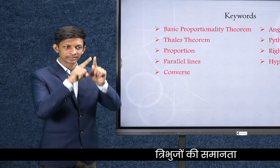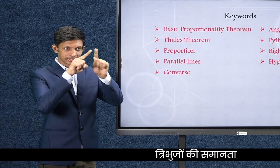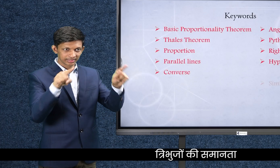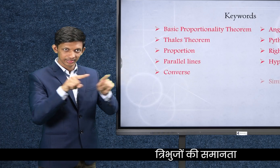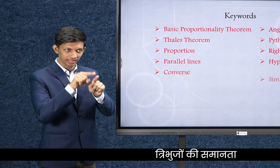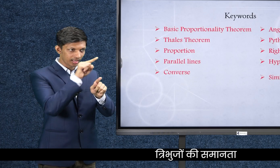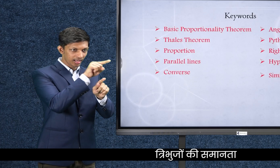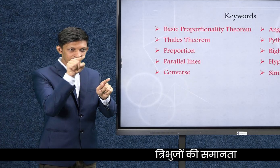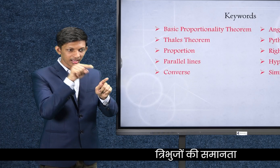त्रिभुजों की समानता।